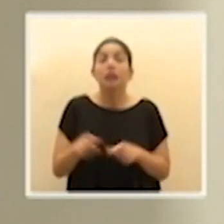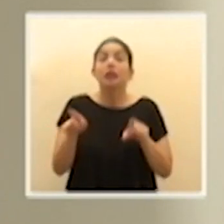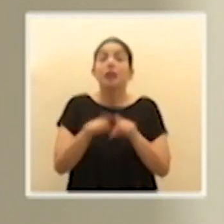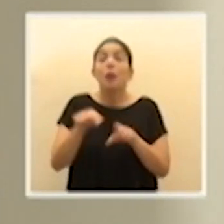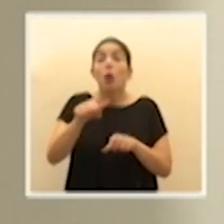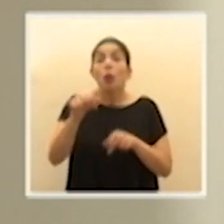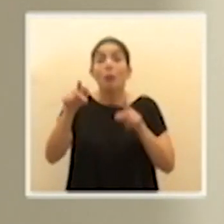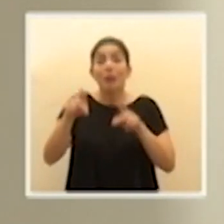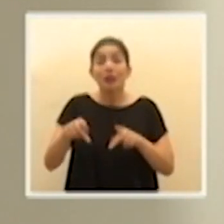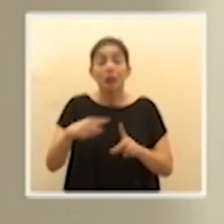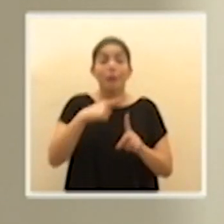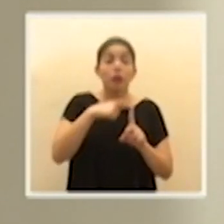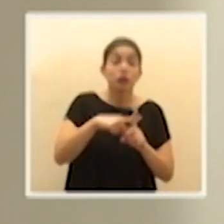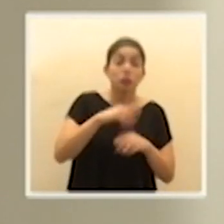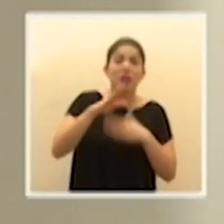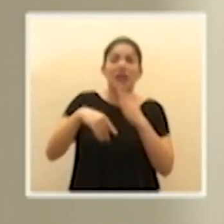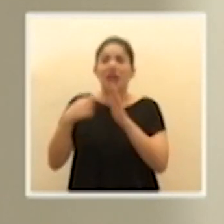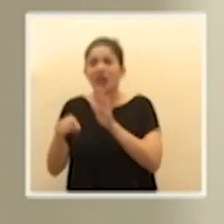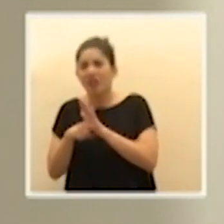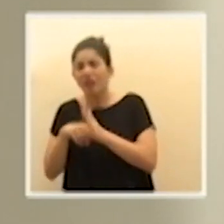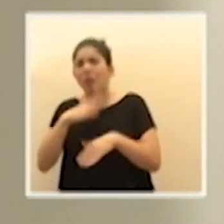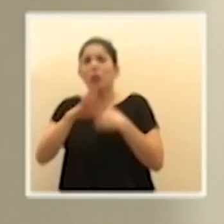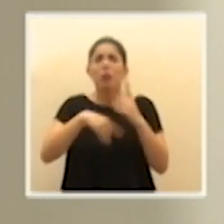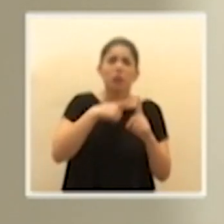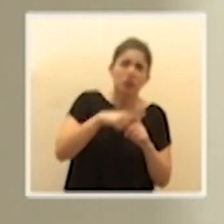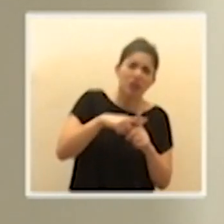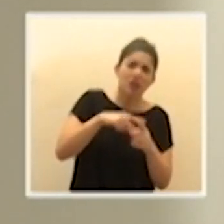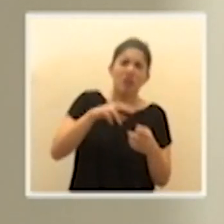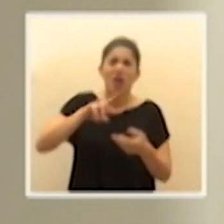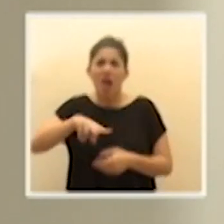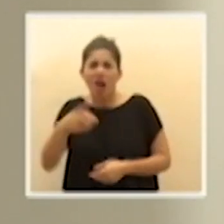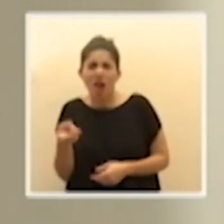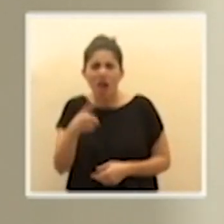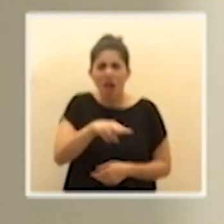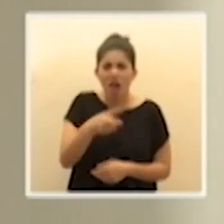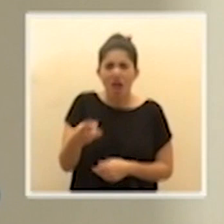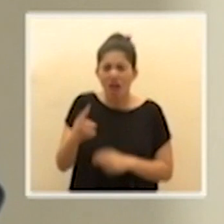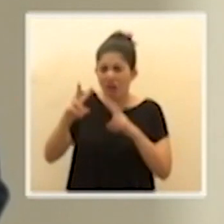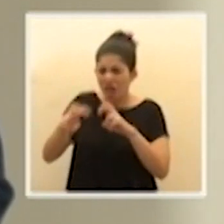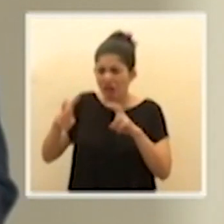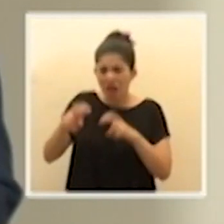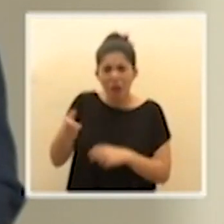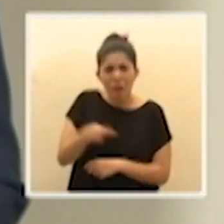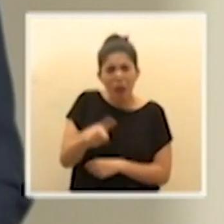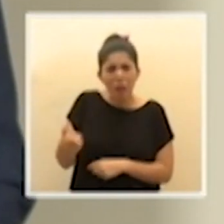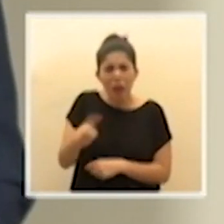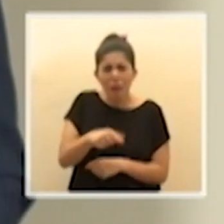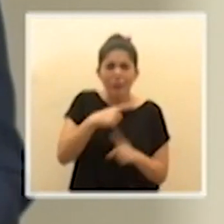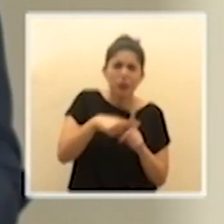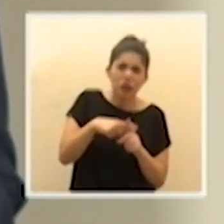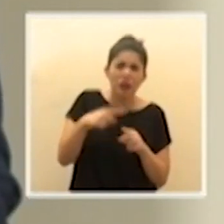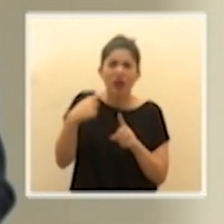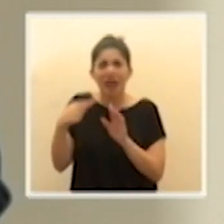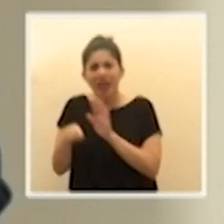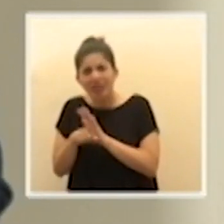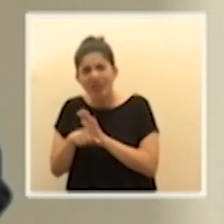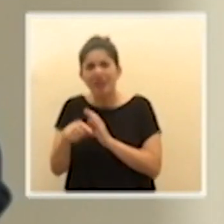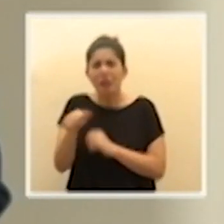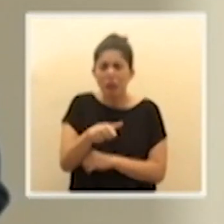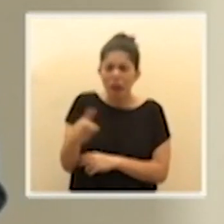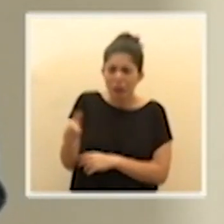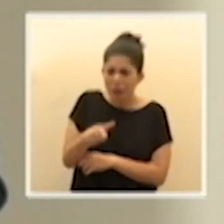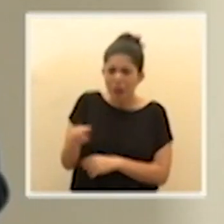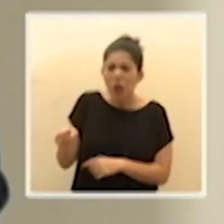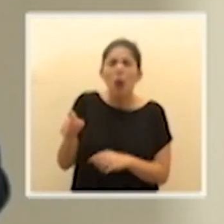dan positivo, luego negativo, después positivo otra vez y están en esa alternancia. Entonces, hay otra